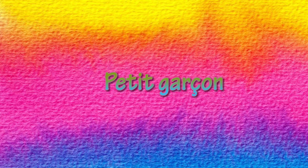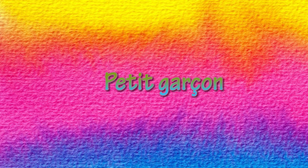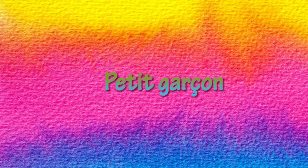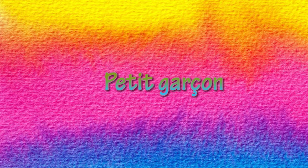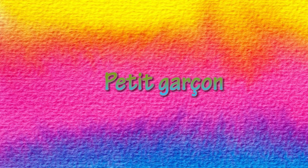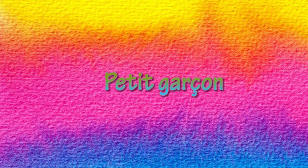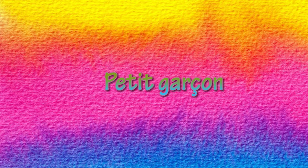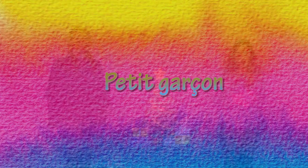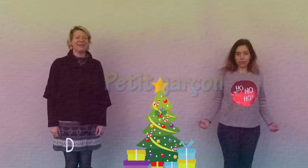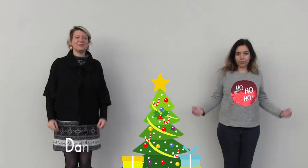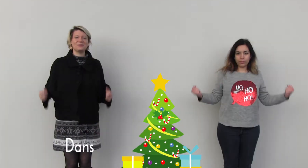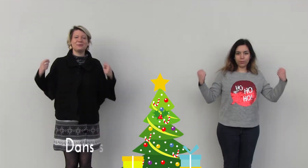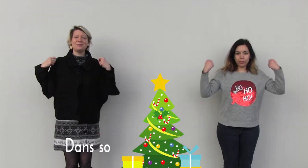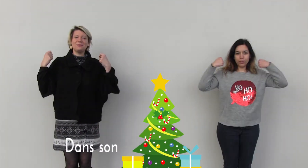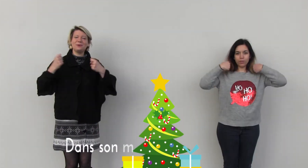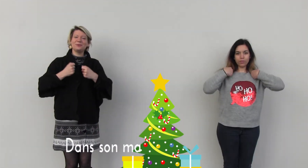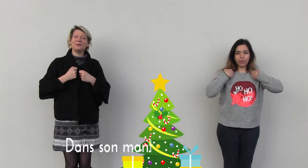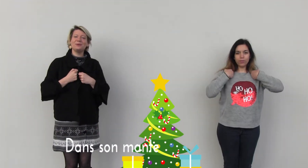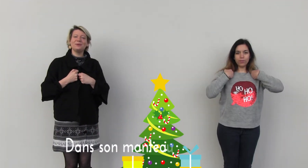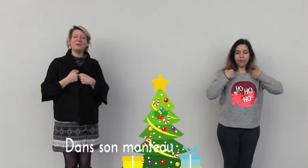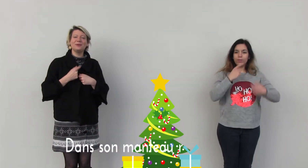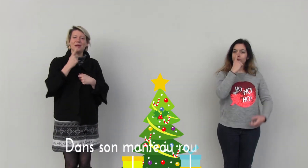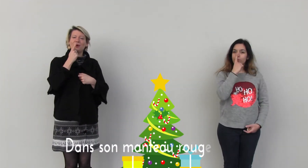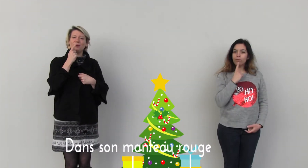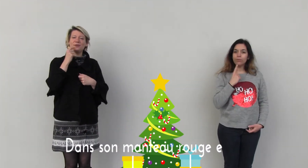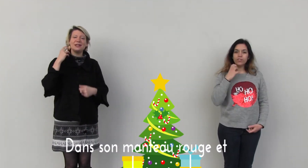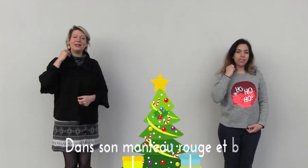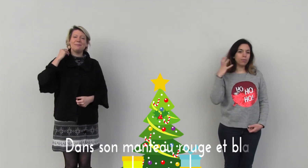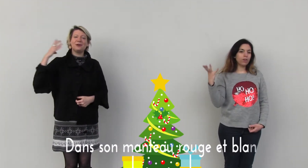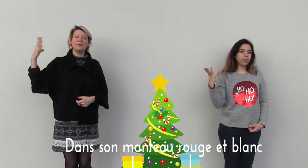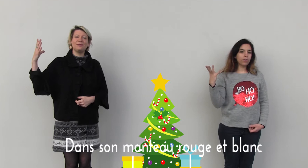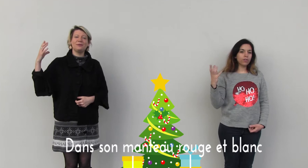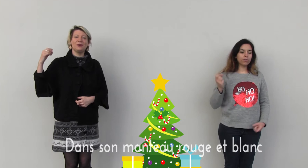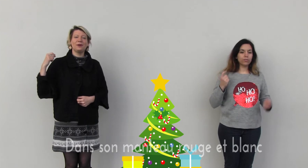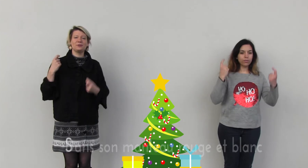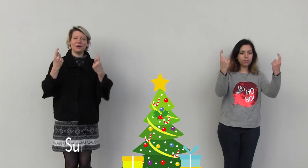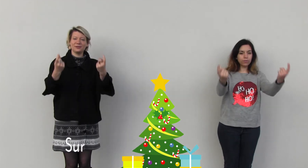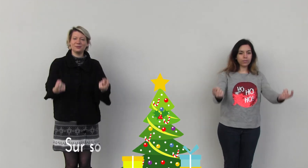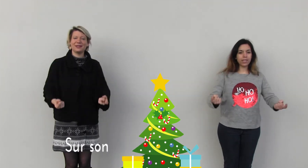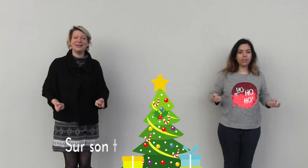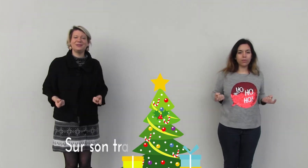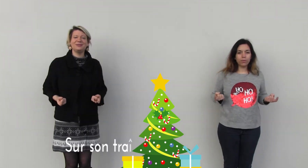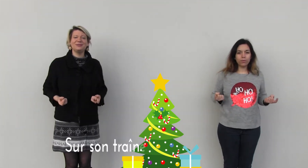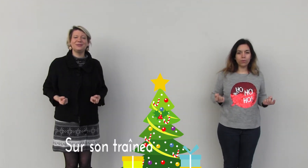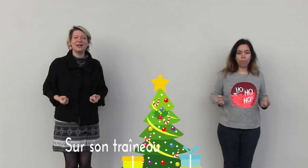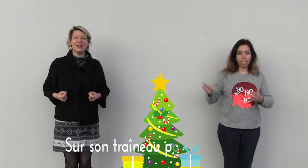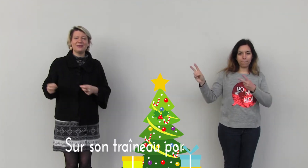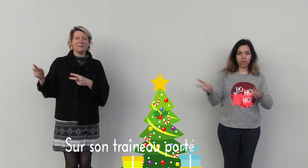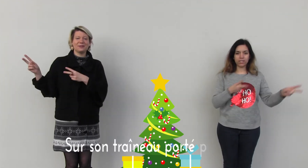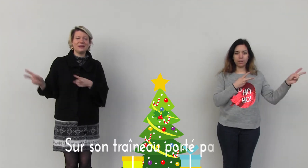Dans son manteau rouge et blanc Sur son traîneau porté